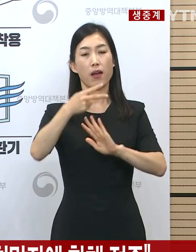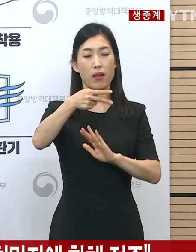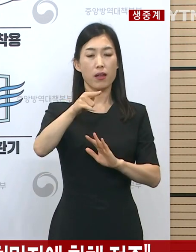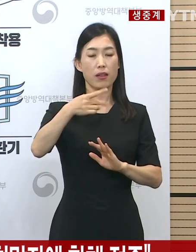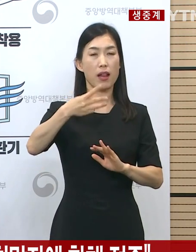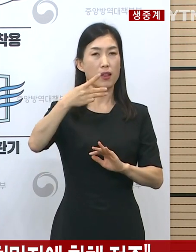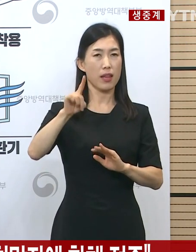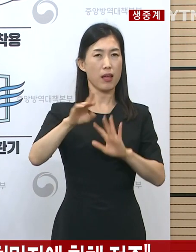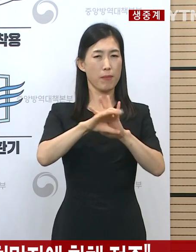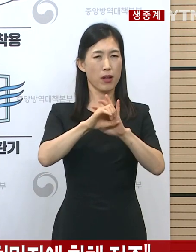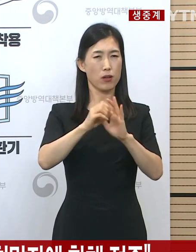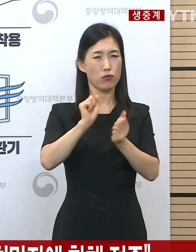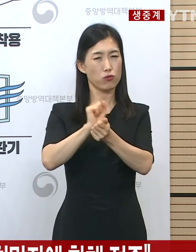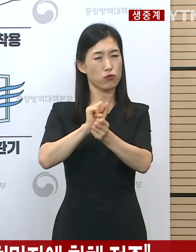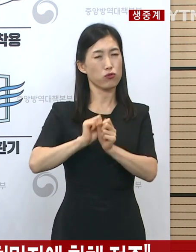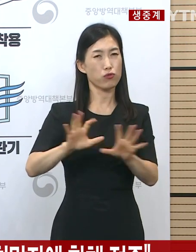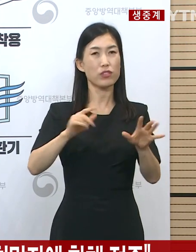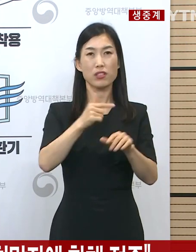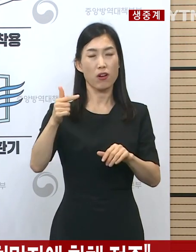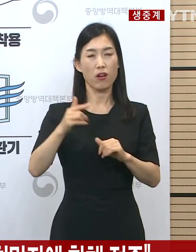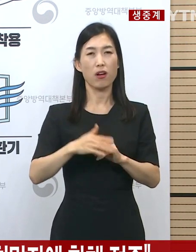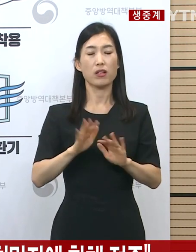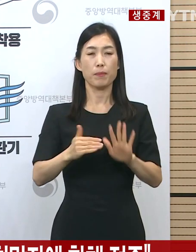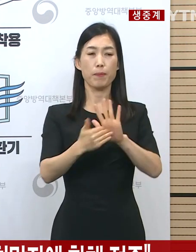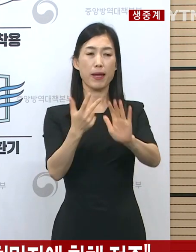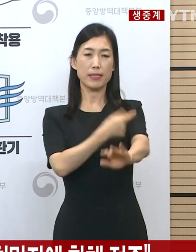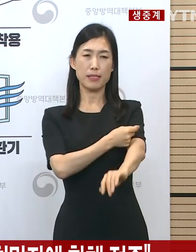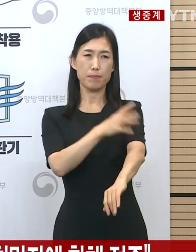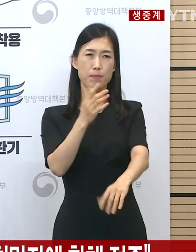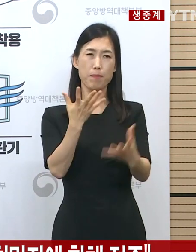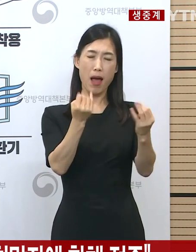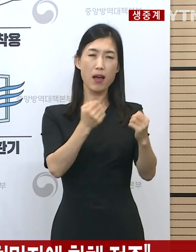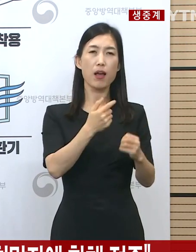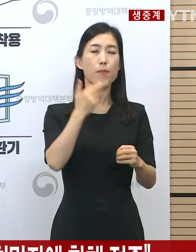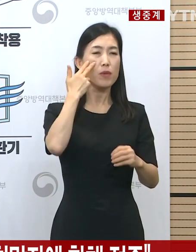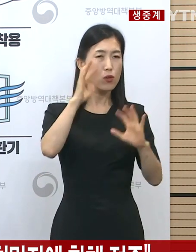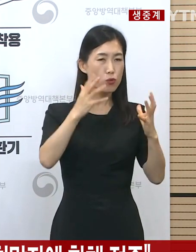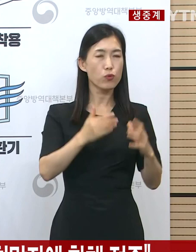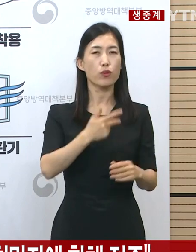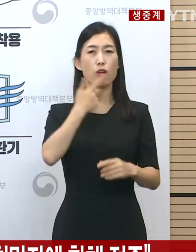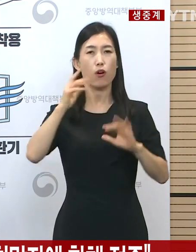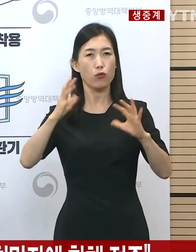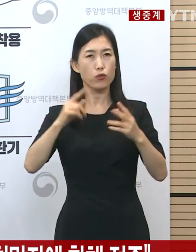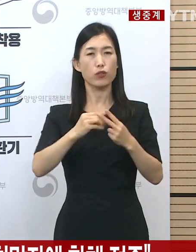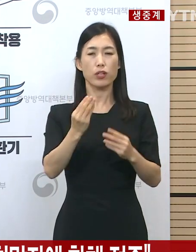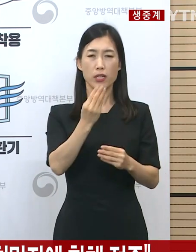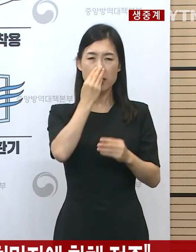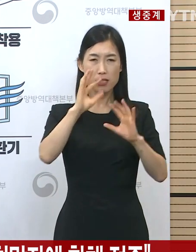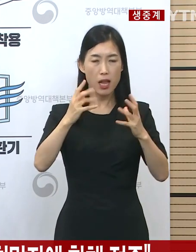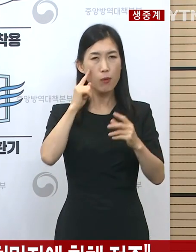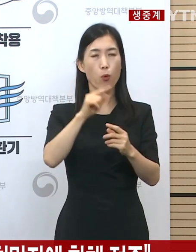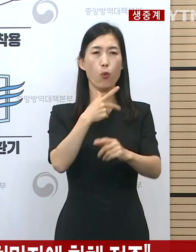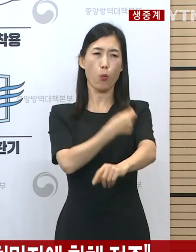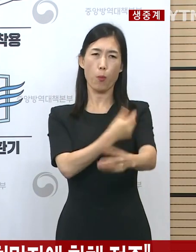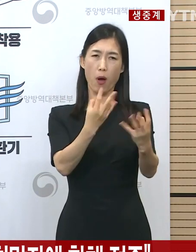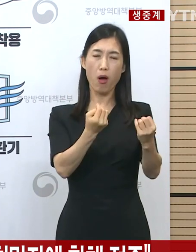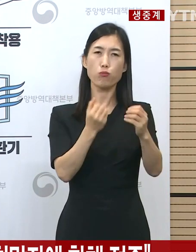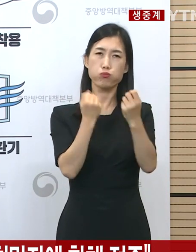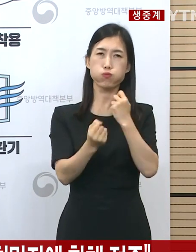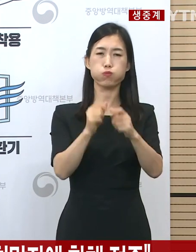급증하고 있습니다. 백신 접종률이 높은 미국, 영국, 이스라엘에서도 확진자가 급증하고